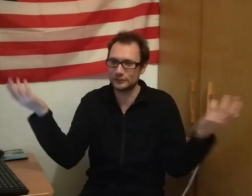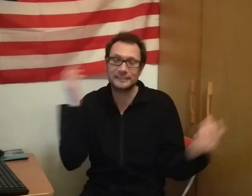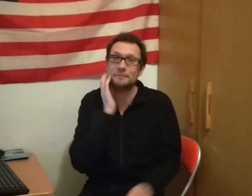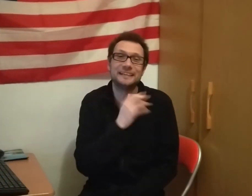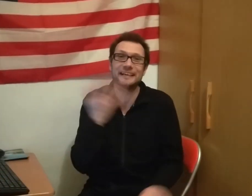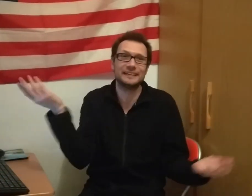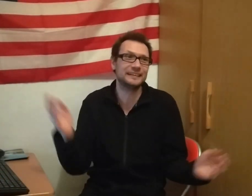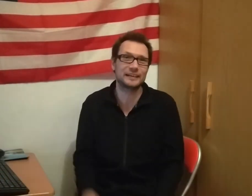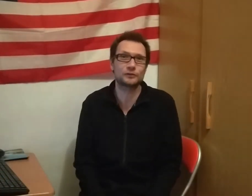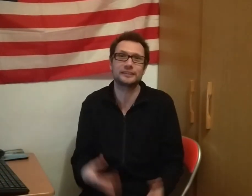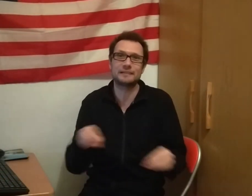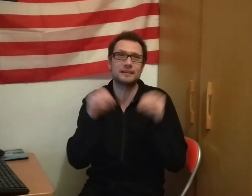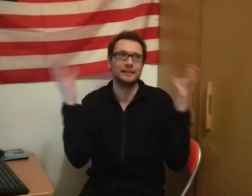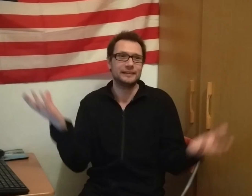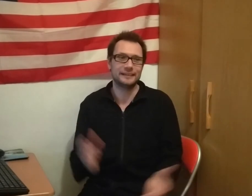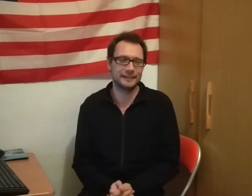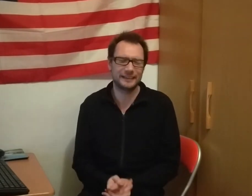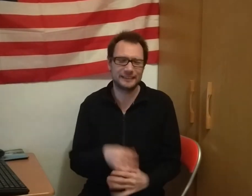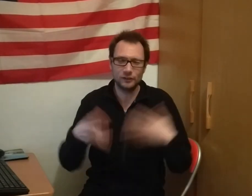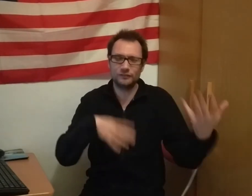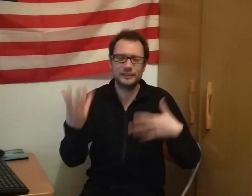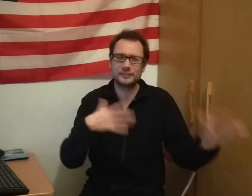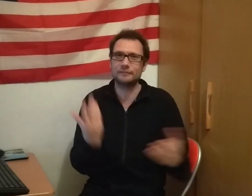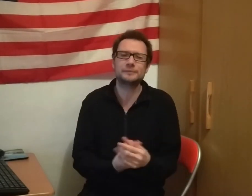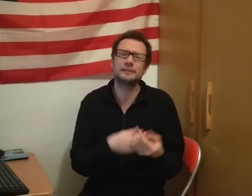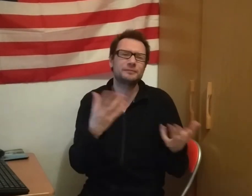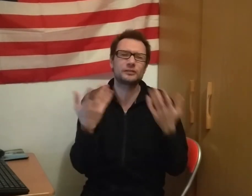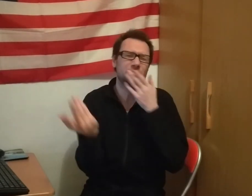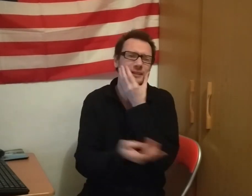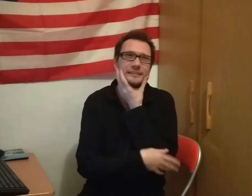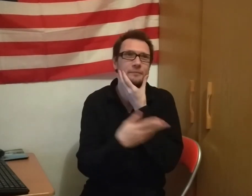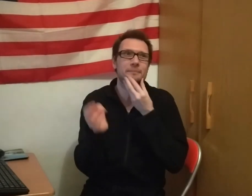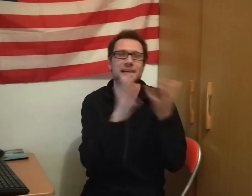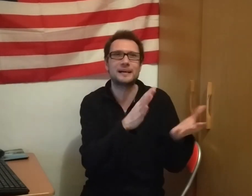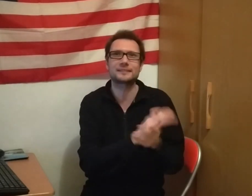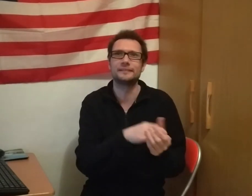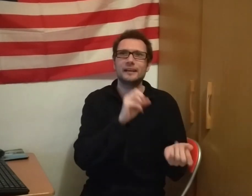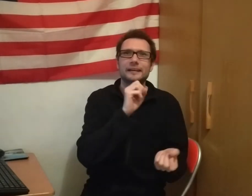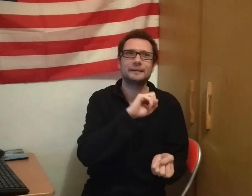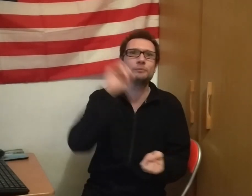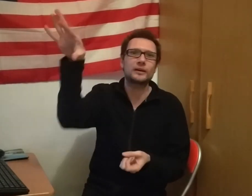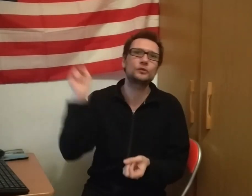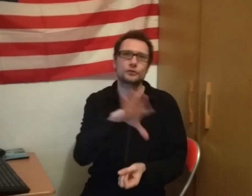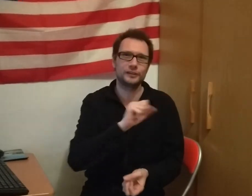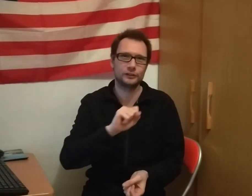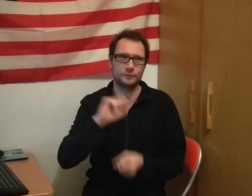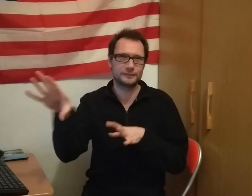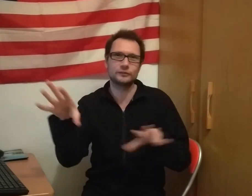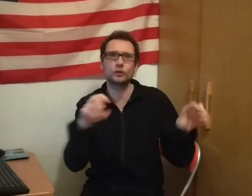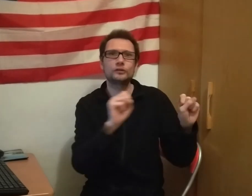no sé, darme idea, aconsejarme. Tengo el vídeo, tal vez, no sé, decirme, mira, Max, borro algunos vídeos. Ten solo los de